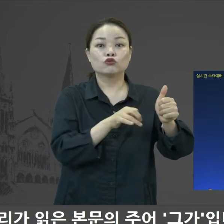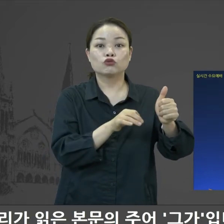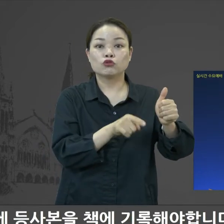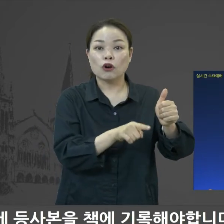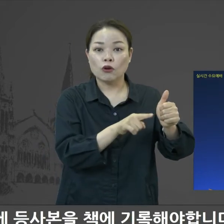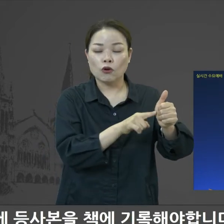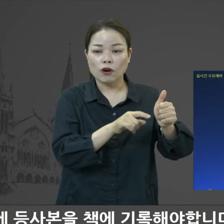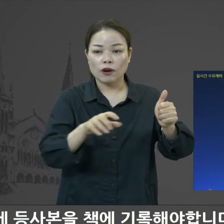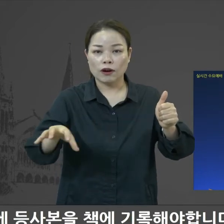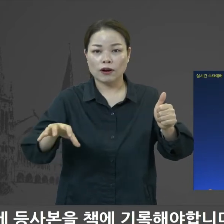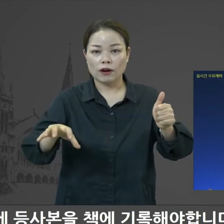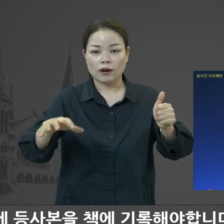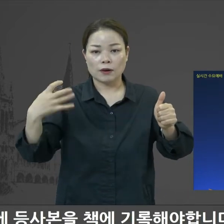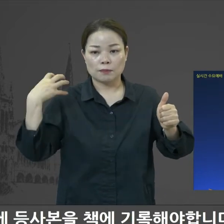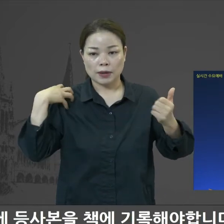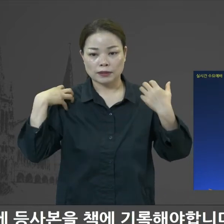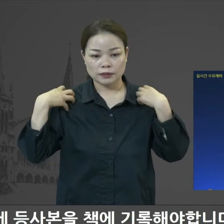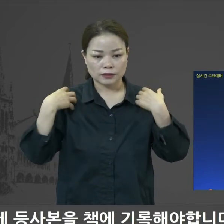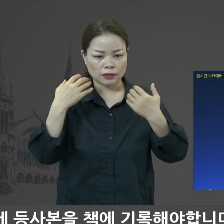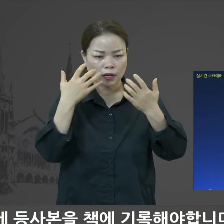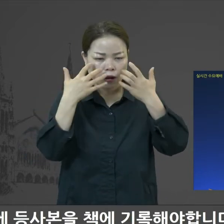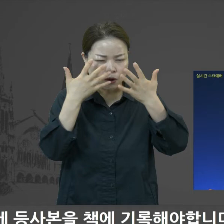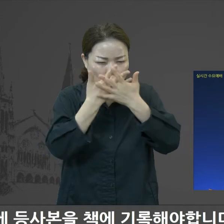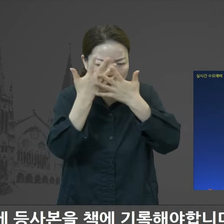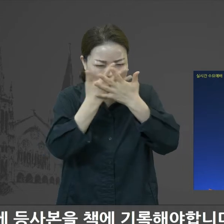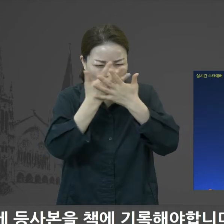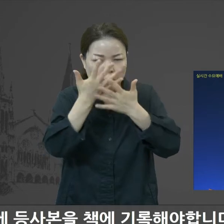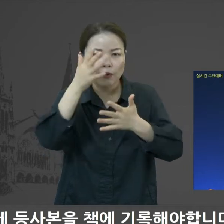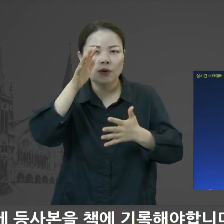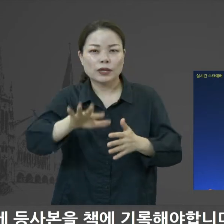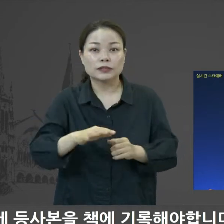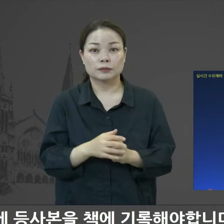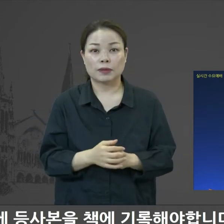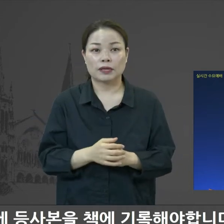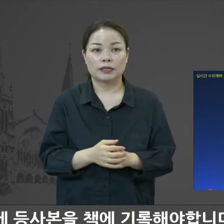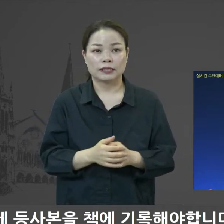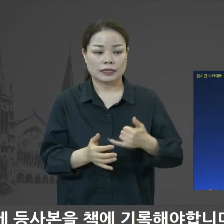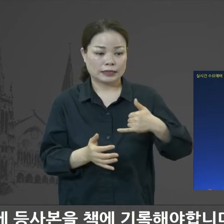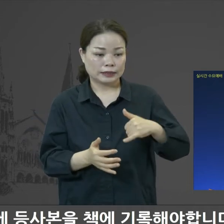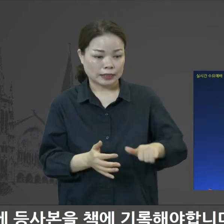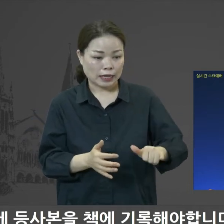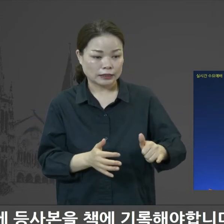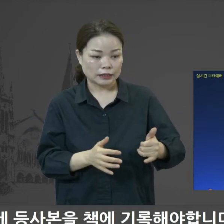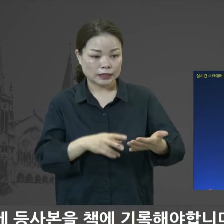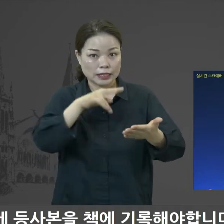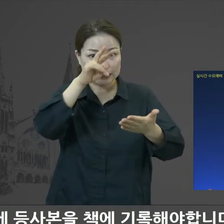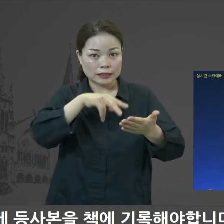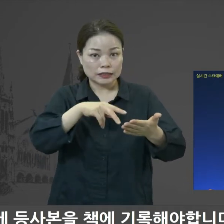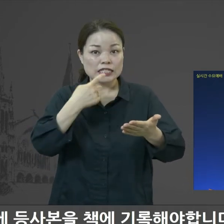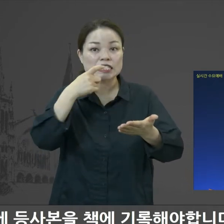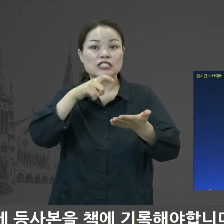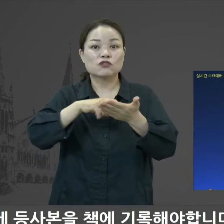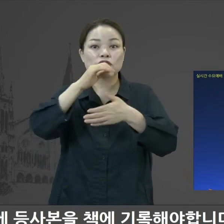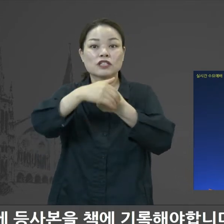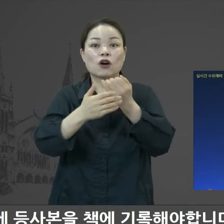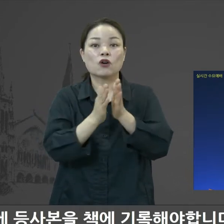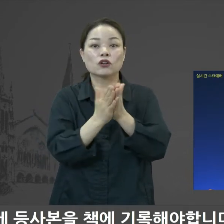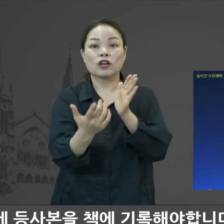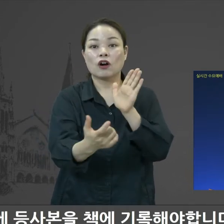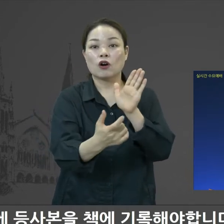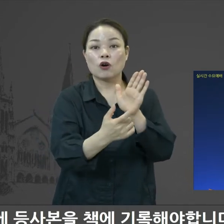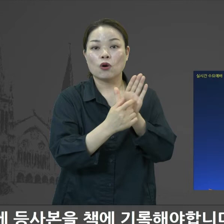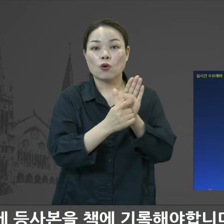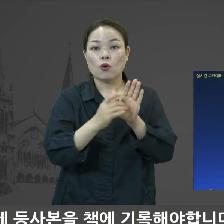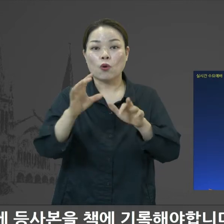하는 사람이 좀 불분명해 보이는 것 같은데, 우리 자녀들이 읽기 쉬운 성경에 보면 이렇게 기록되어 있습니다.